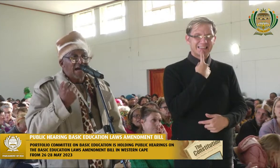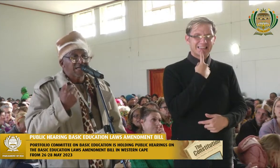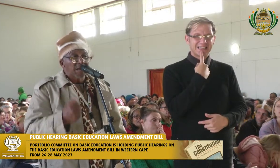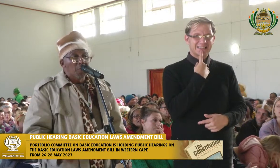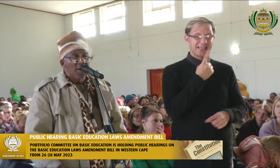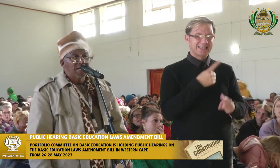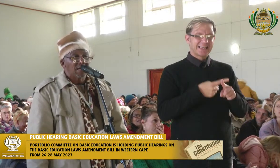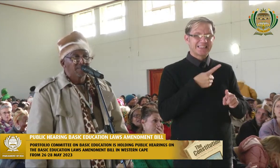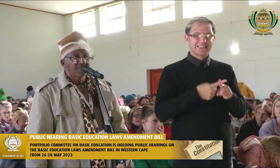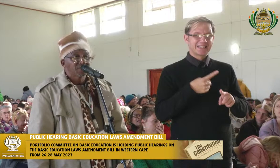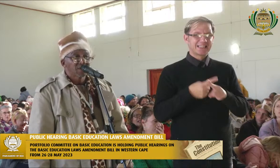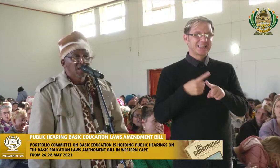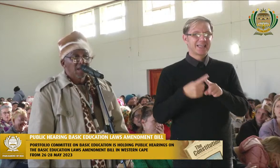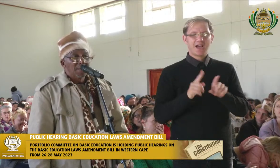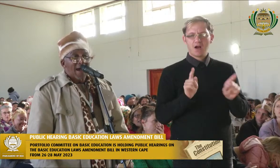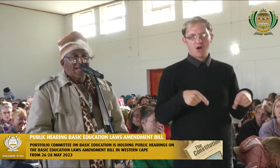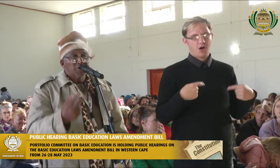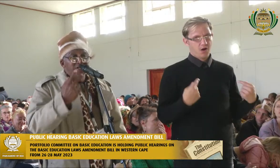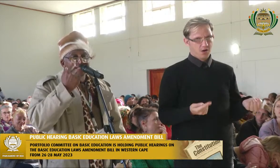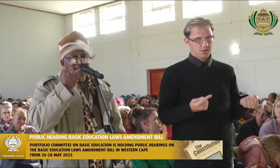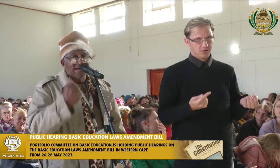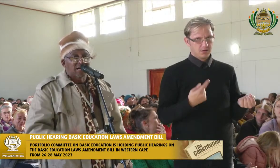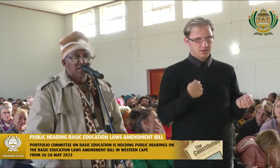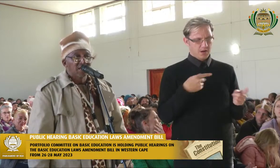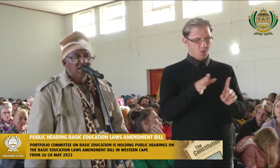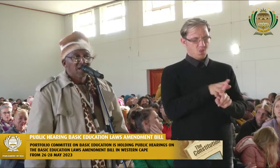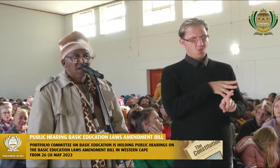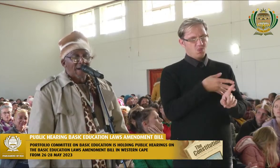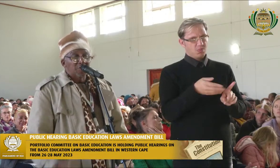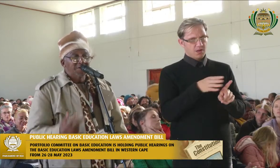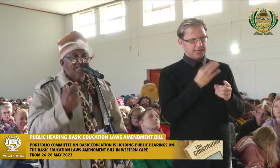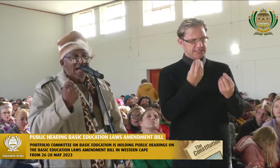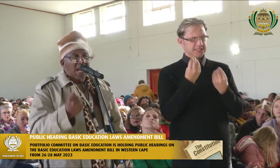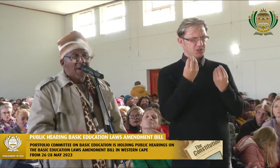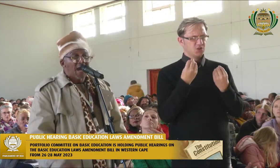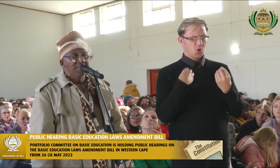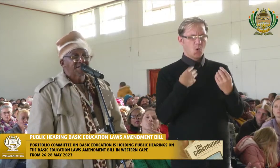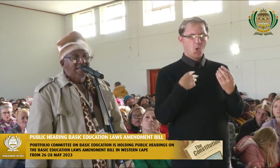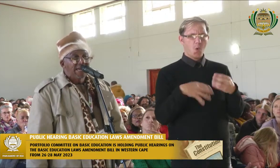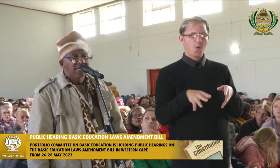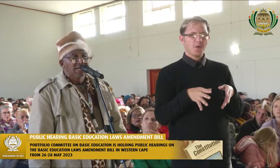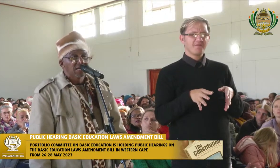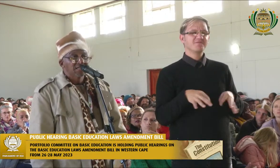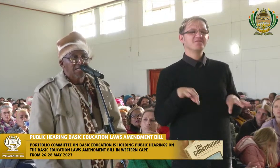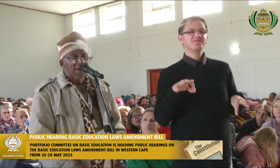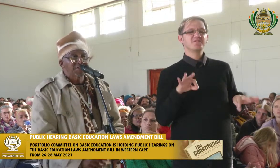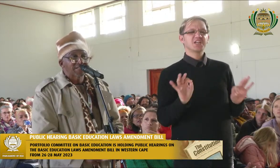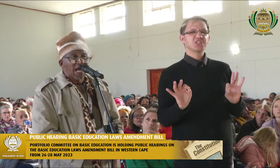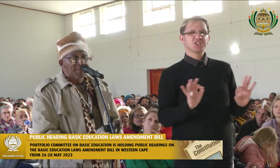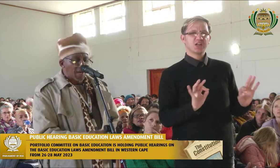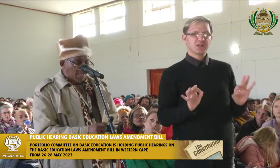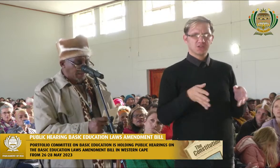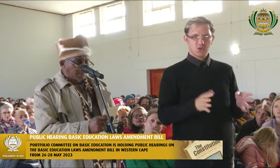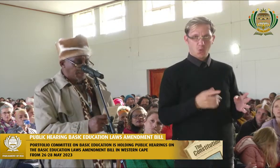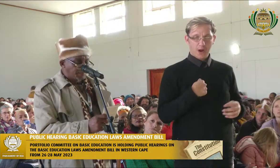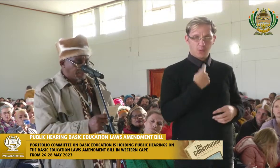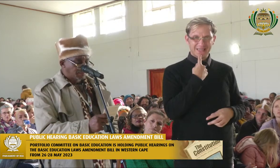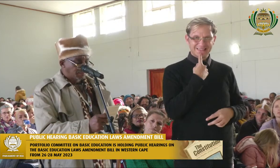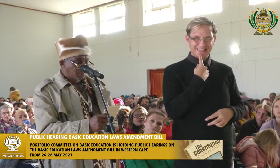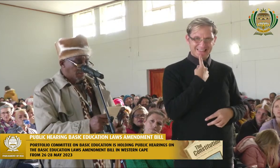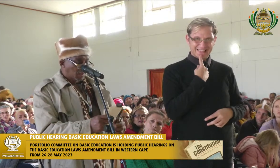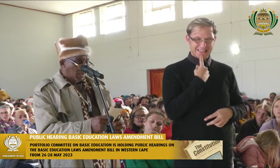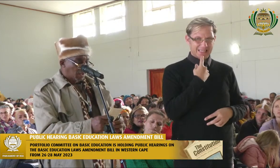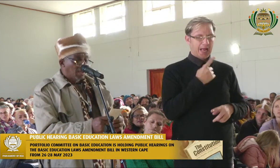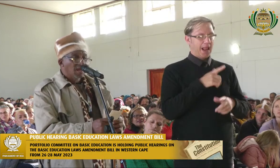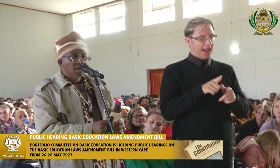Ons het gedink is een mode. Maar hulle het ons getiek. Want onze taal begin met die. Dis waar onze taal begin.